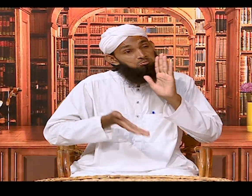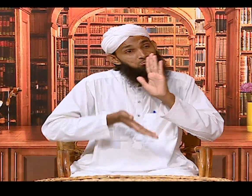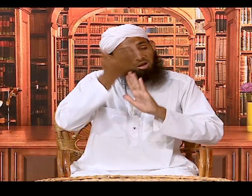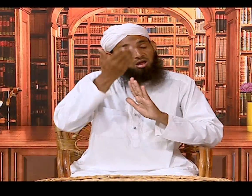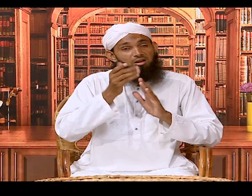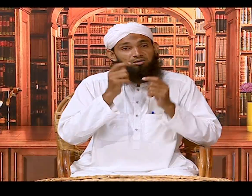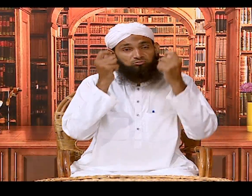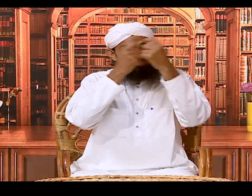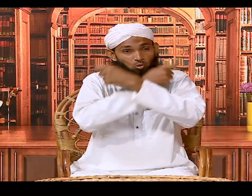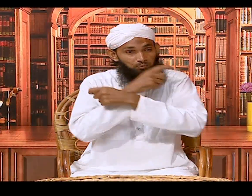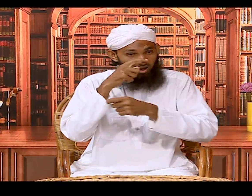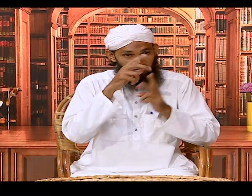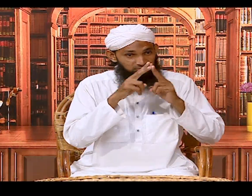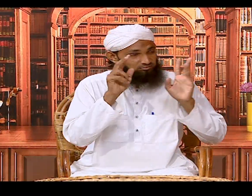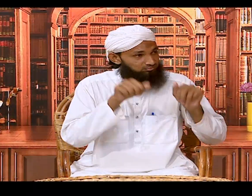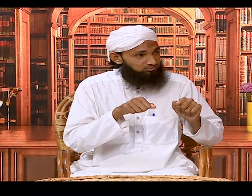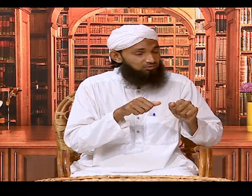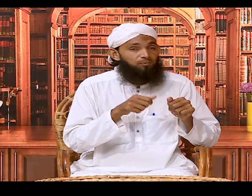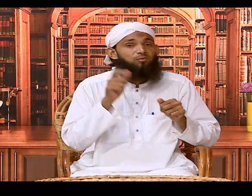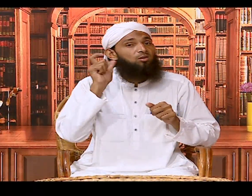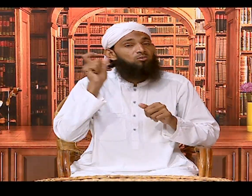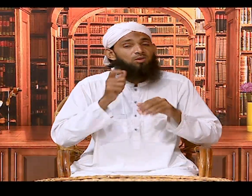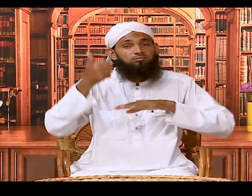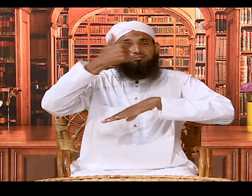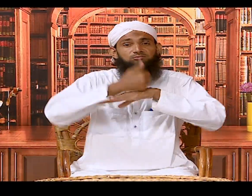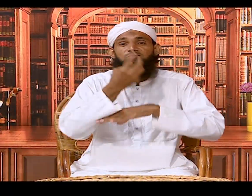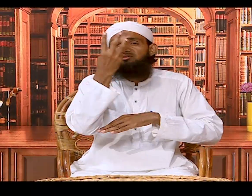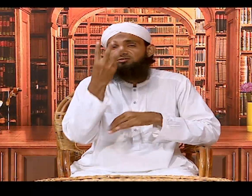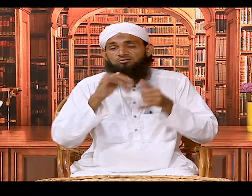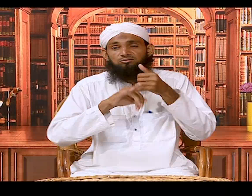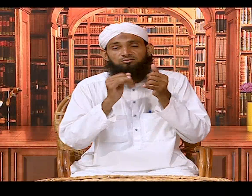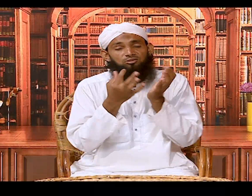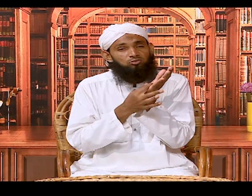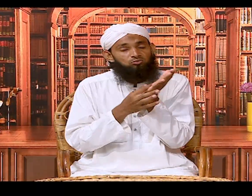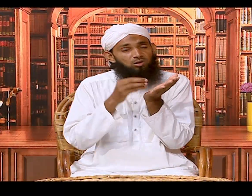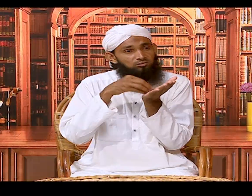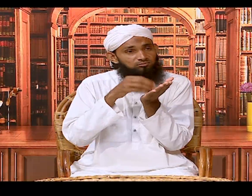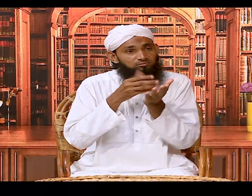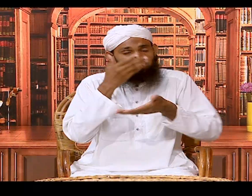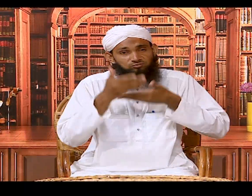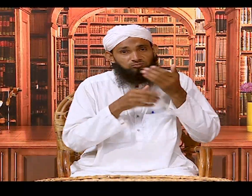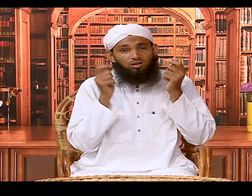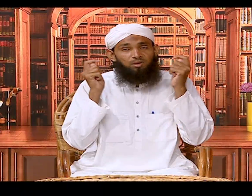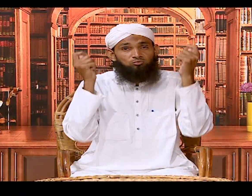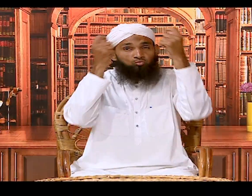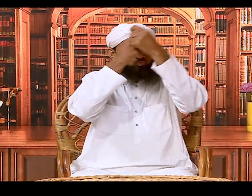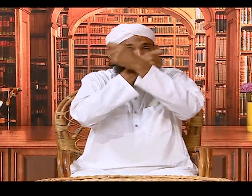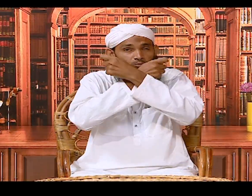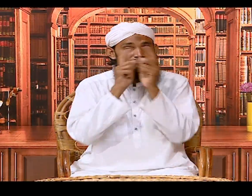حضرت عثمان غنی رضی اللہ عنہ کا فرمان ہے، میں بند کمرے میں غسل کرتا ہوں تو اللہ پاک سے حیا کی وجہ سے سمٹ جاتا